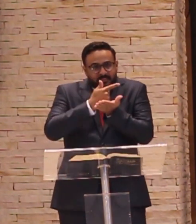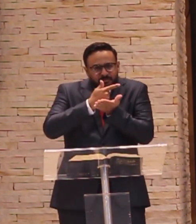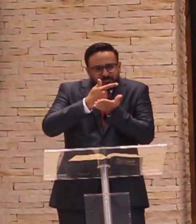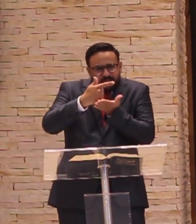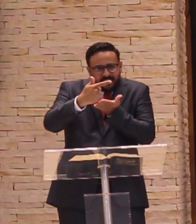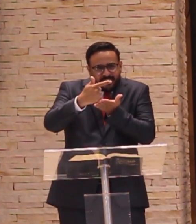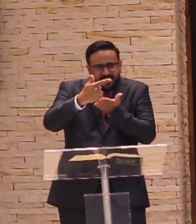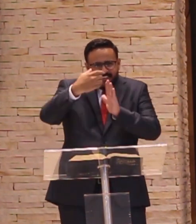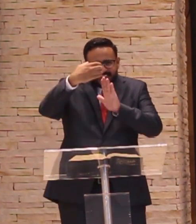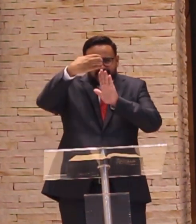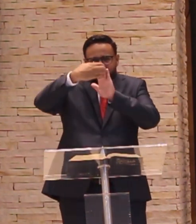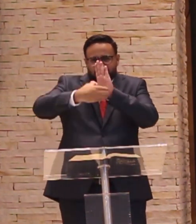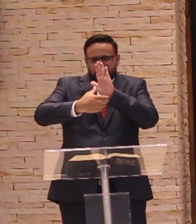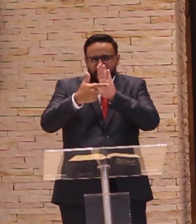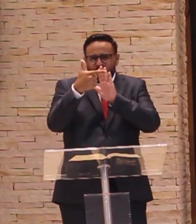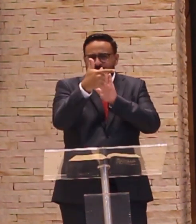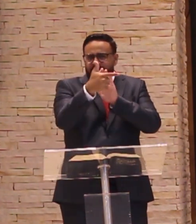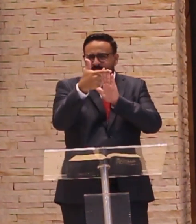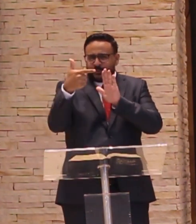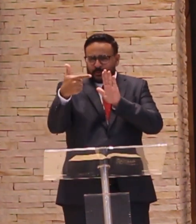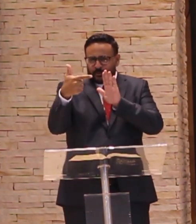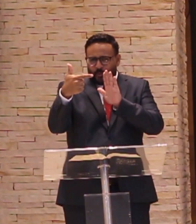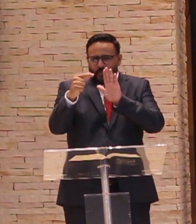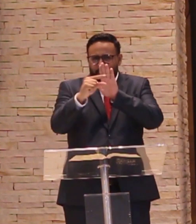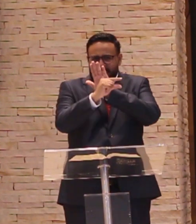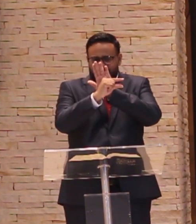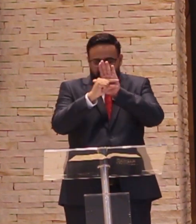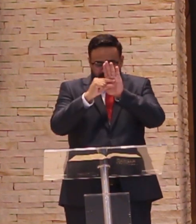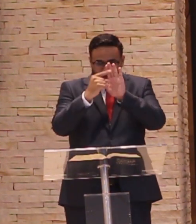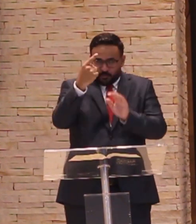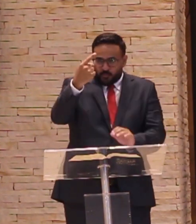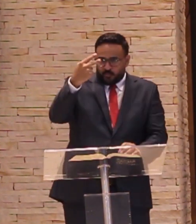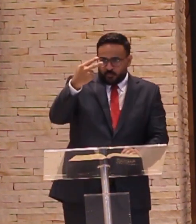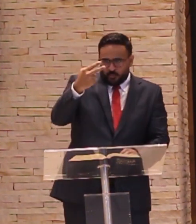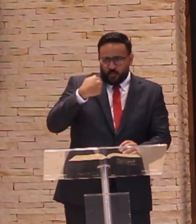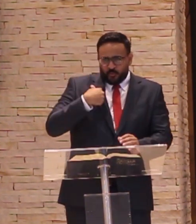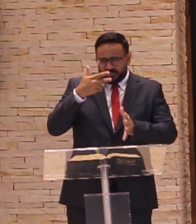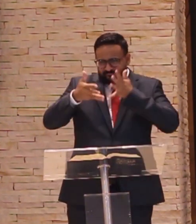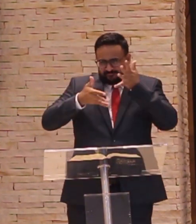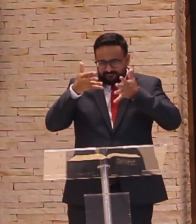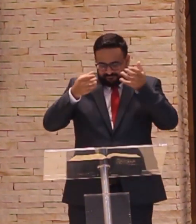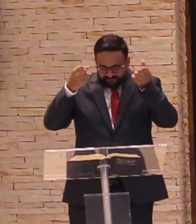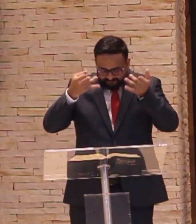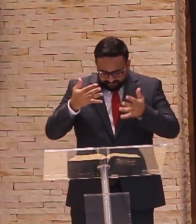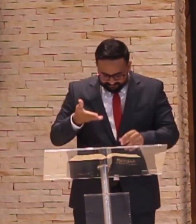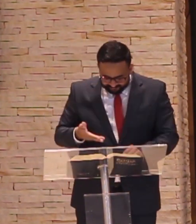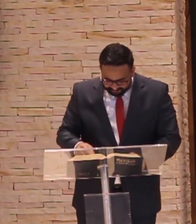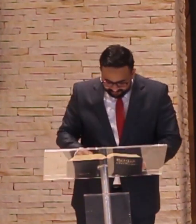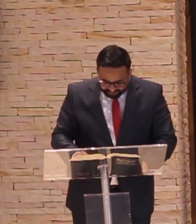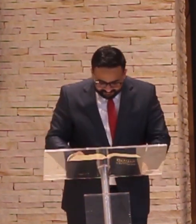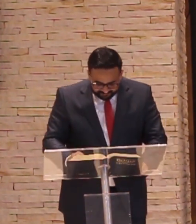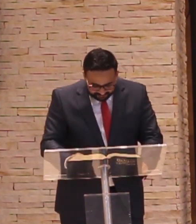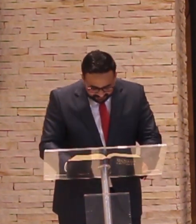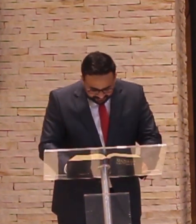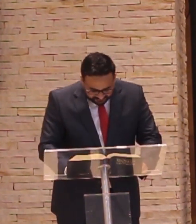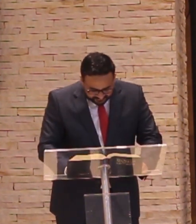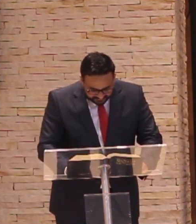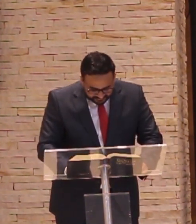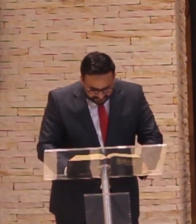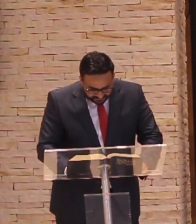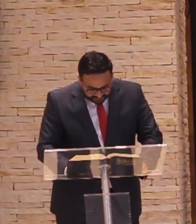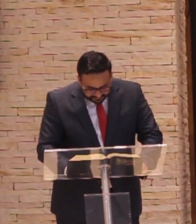mesmo? Então vamos aqui na história da Bíblia, em Gênesis capítulo 22, verso 1 e 2, eu vou sinalizar para